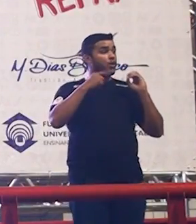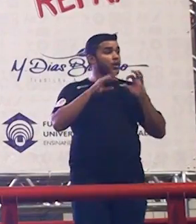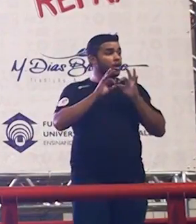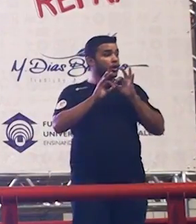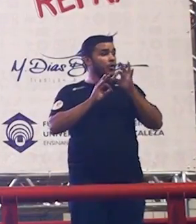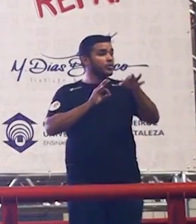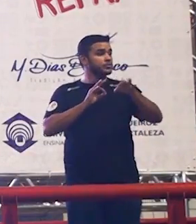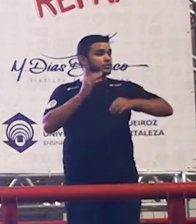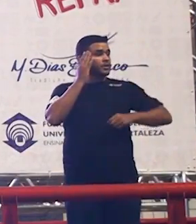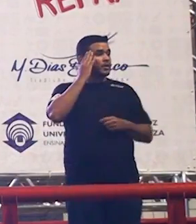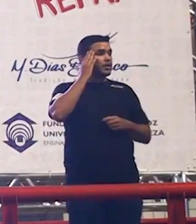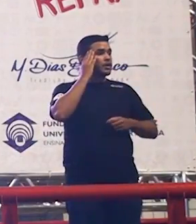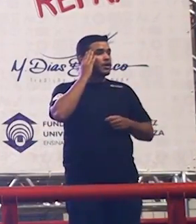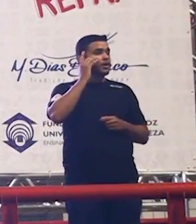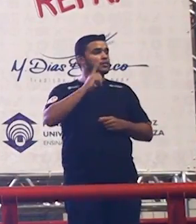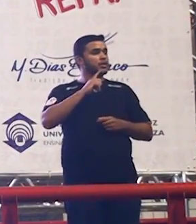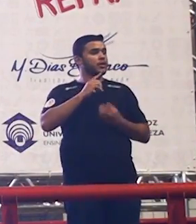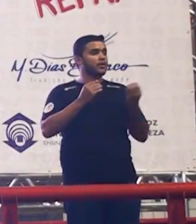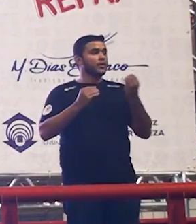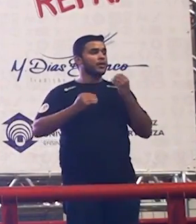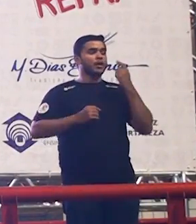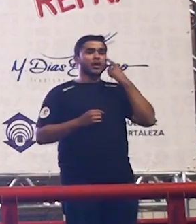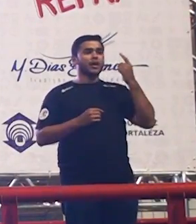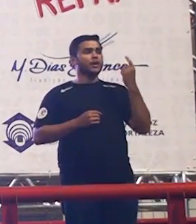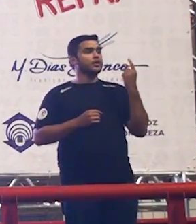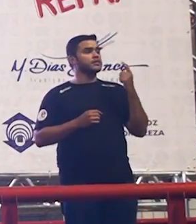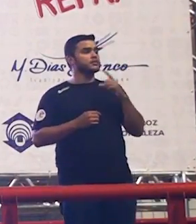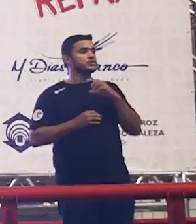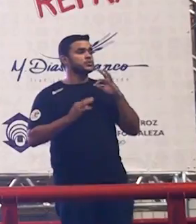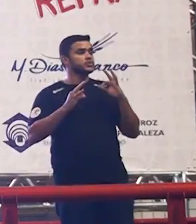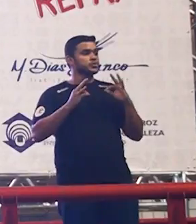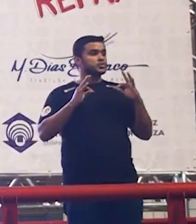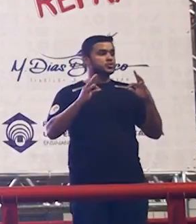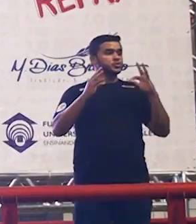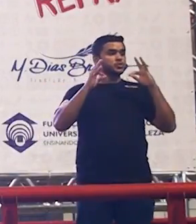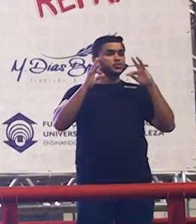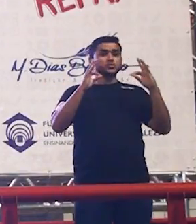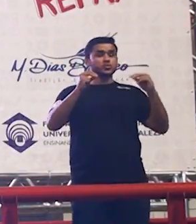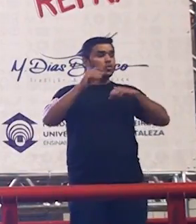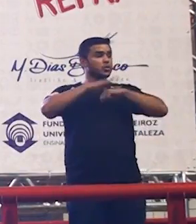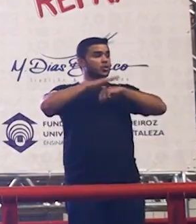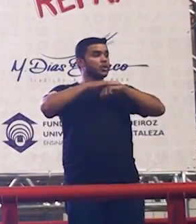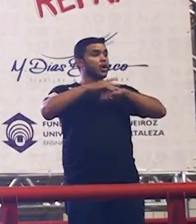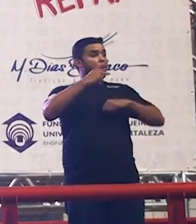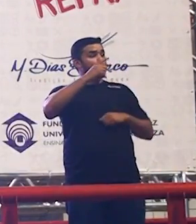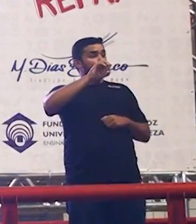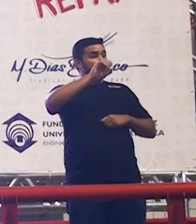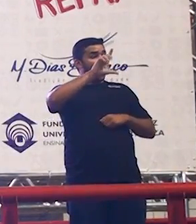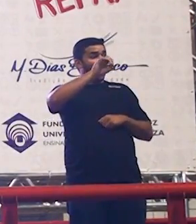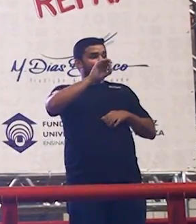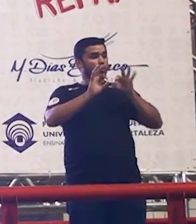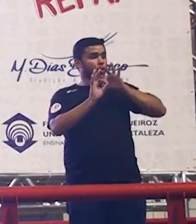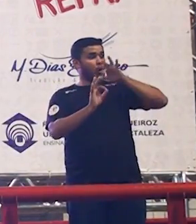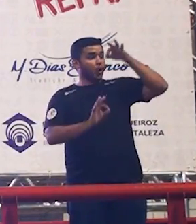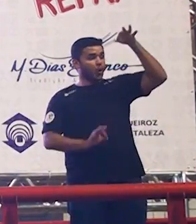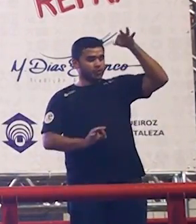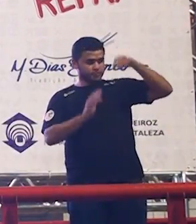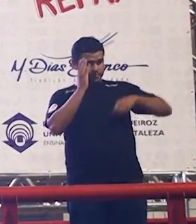do Equador. Se eu estiver aqui, a distância aumenta. Quanto mais próximo dos polos, maior a latitude.